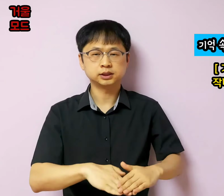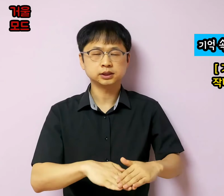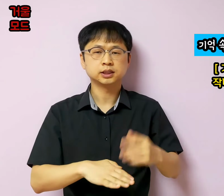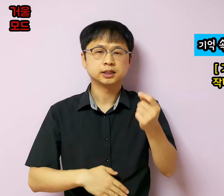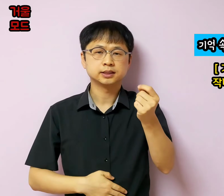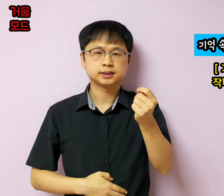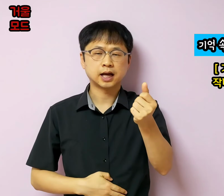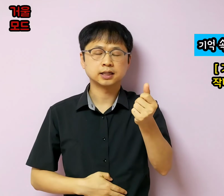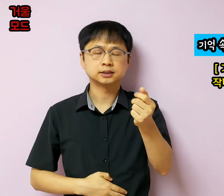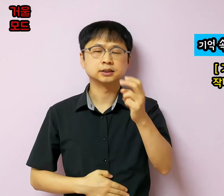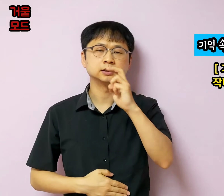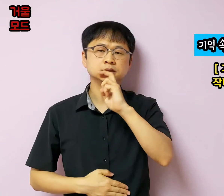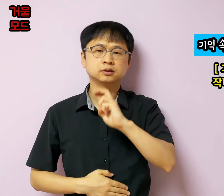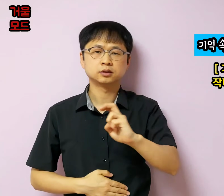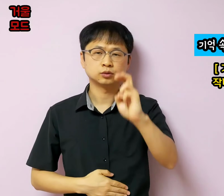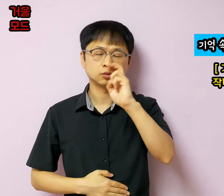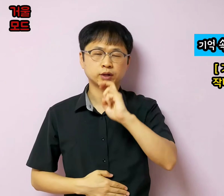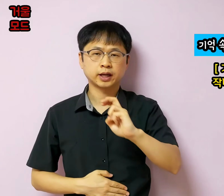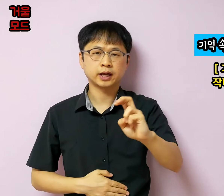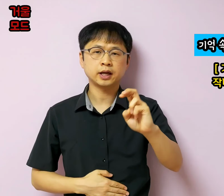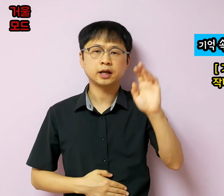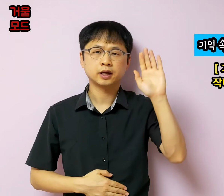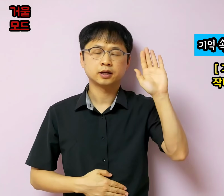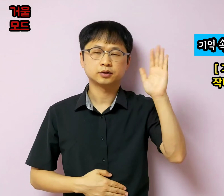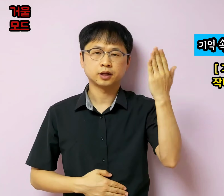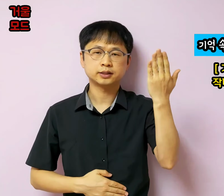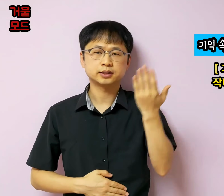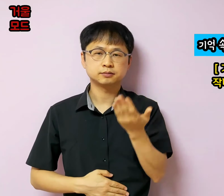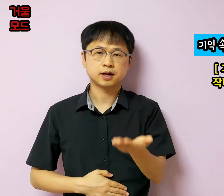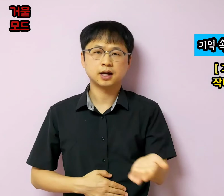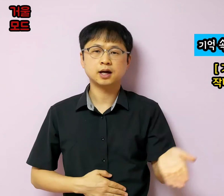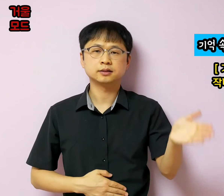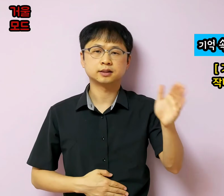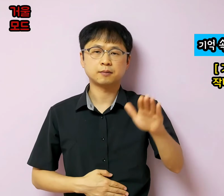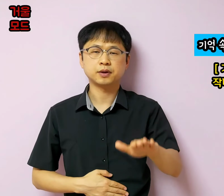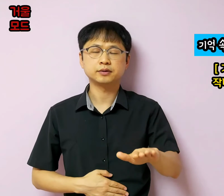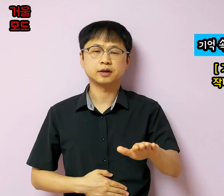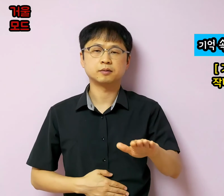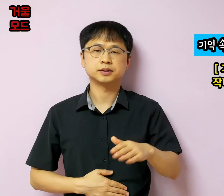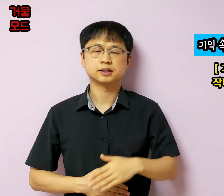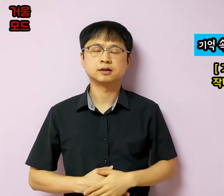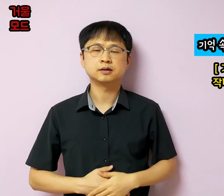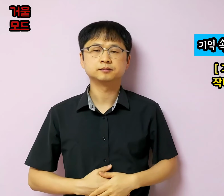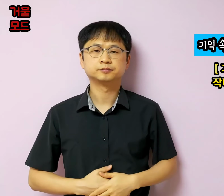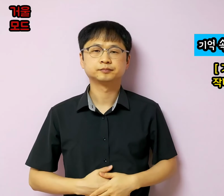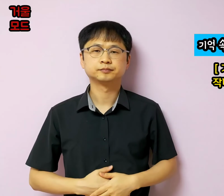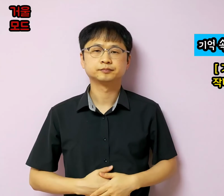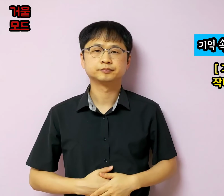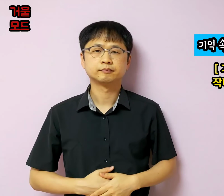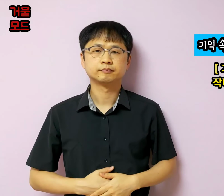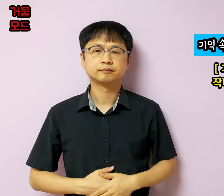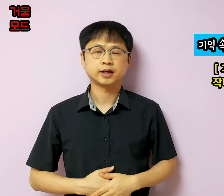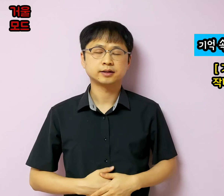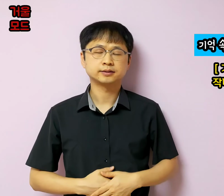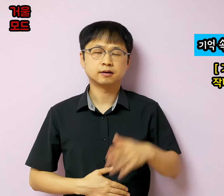묻혀진 작은 노래 됐지만은 다 배웠네요, 앞에서. 네,